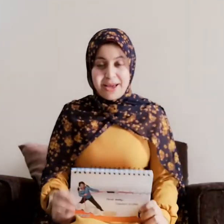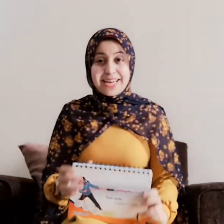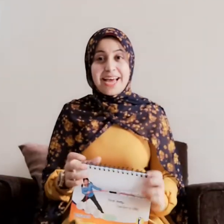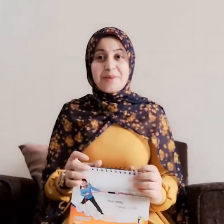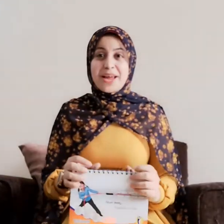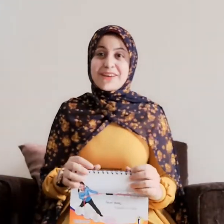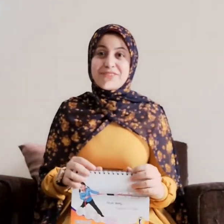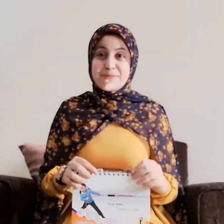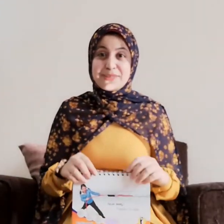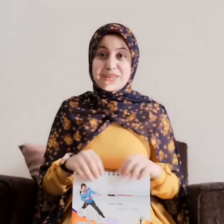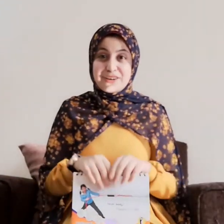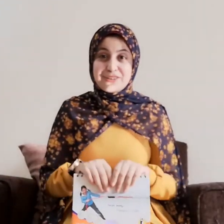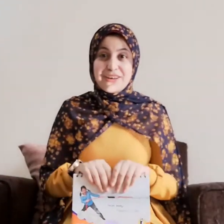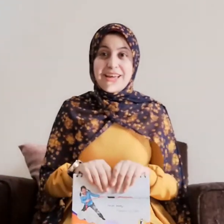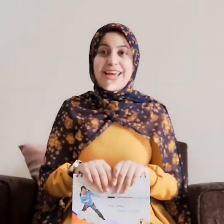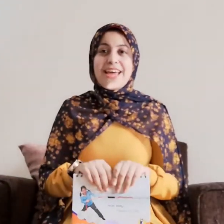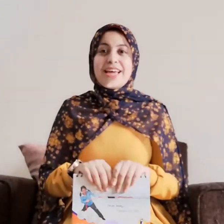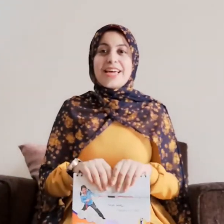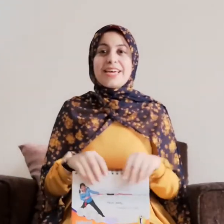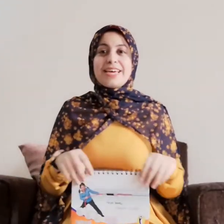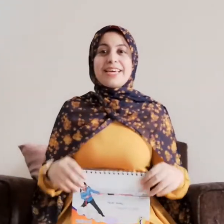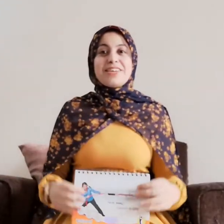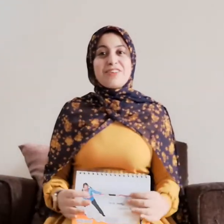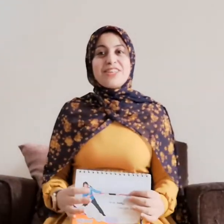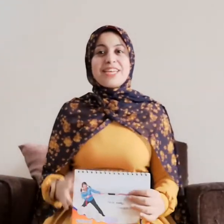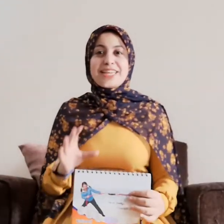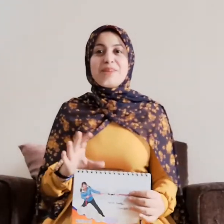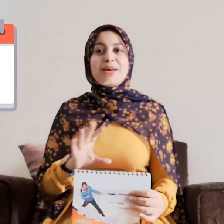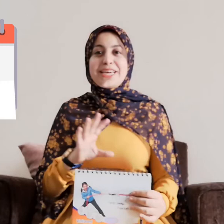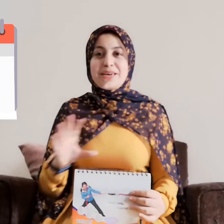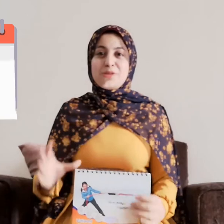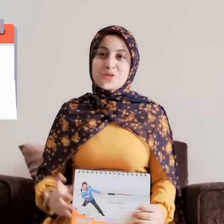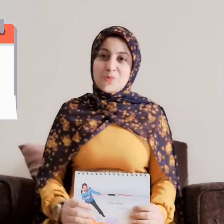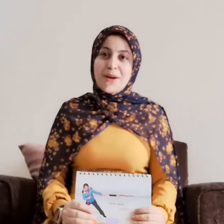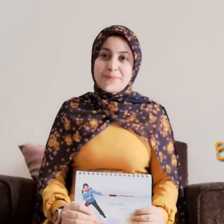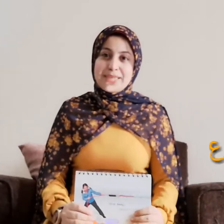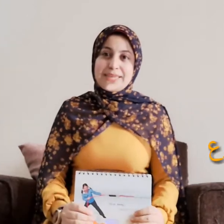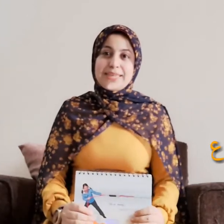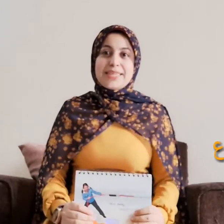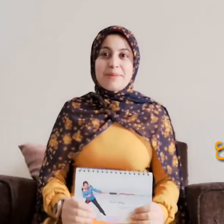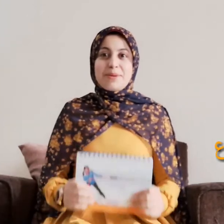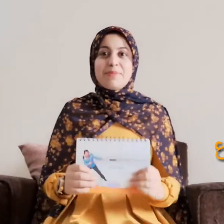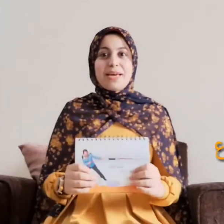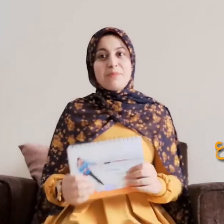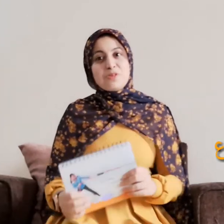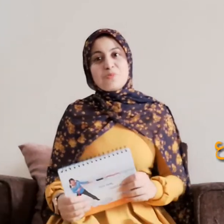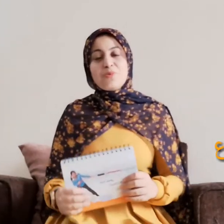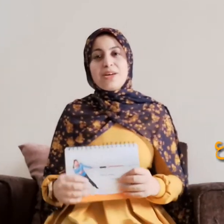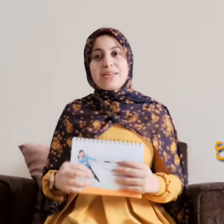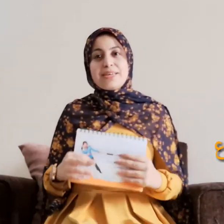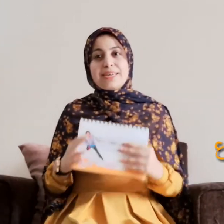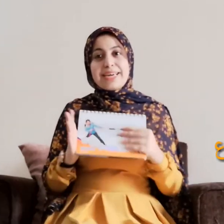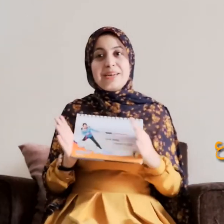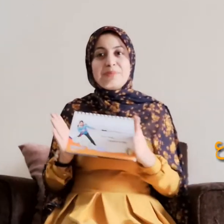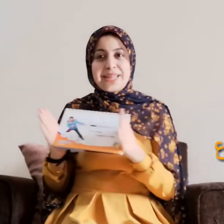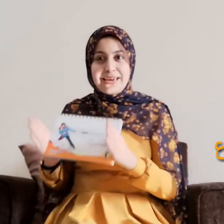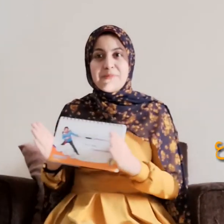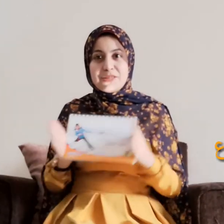معانا أول حاجة في كلمات النهاردة، إحنا النهاردة هنتكلم عن أيام الأسبوع عامة. تمام؟ أيام الأسبوع، كلمة أيام